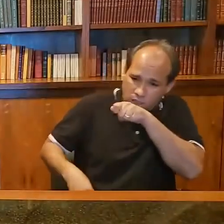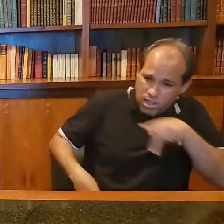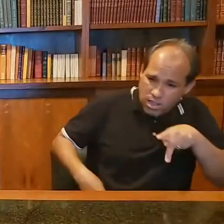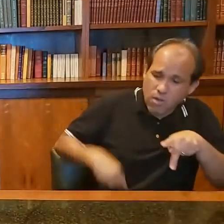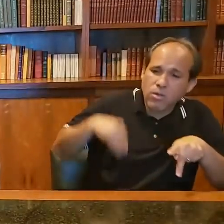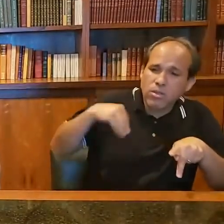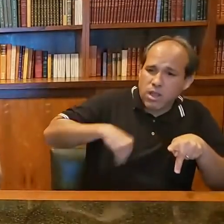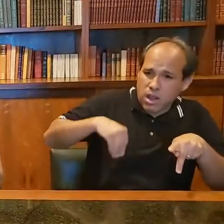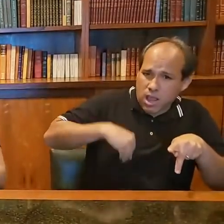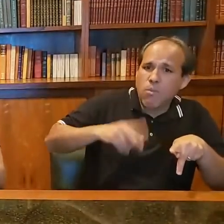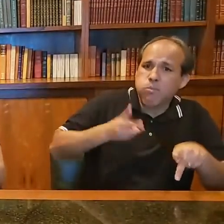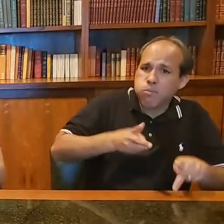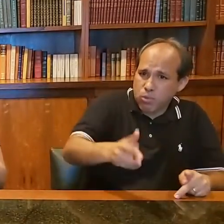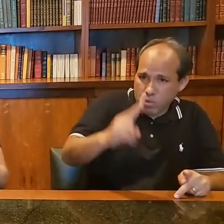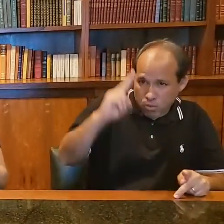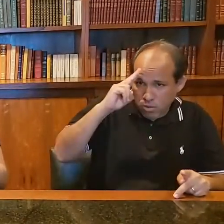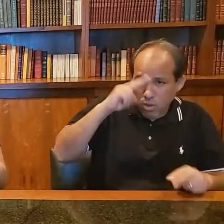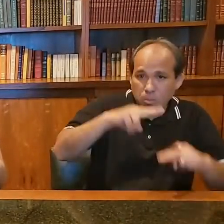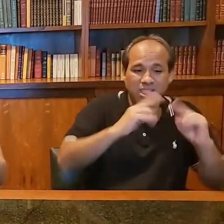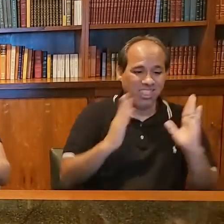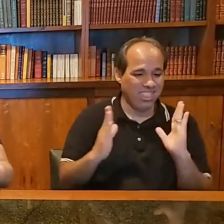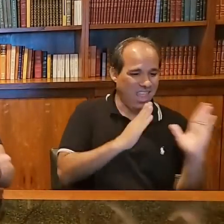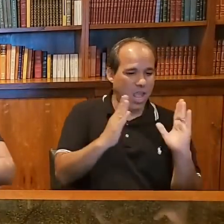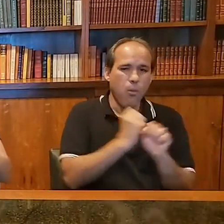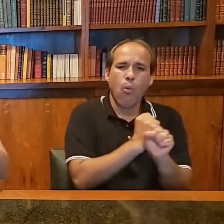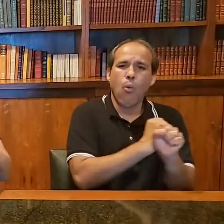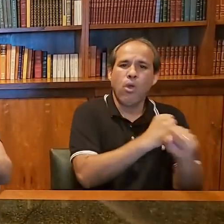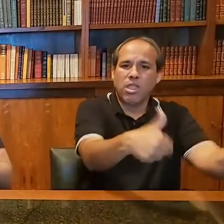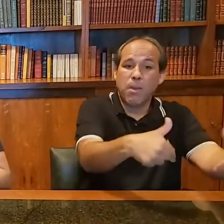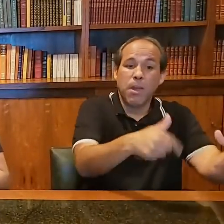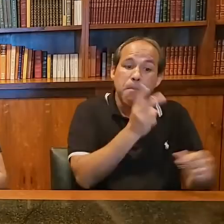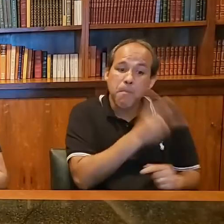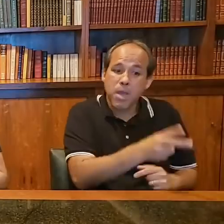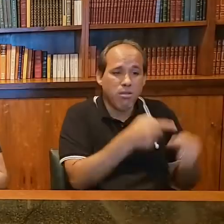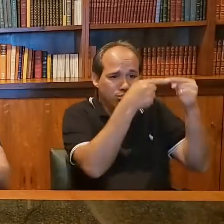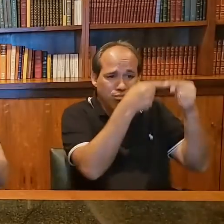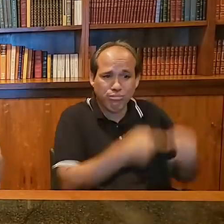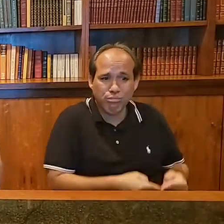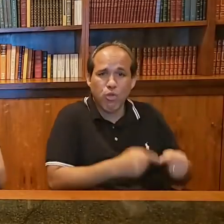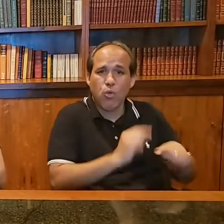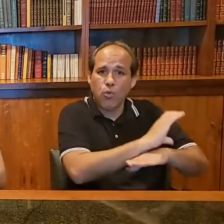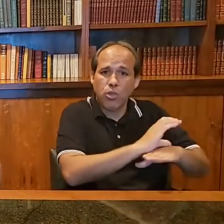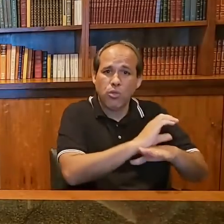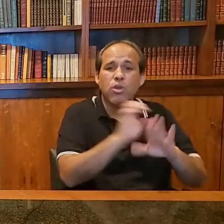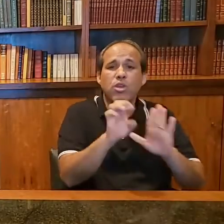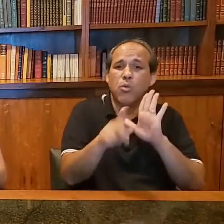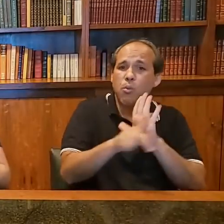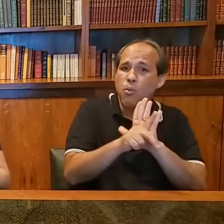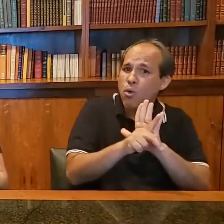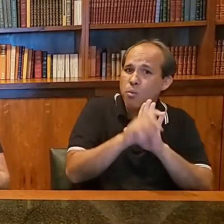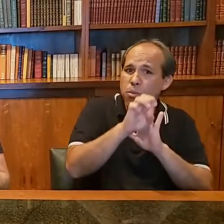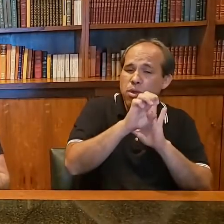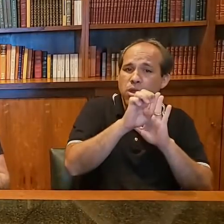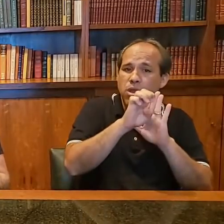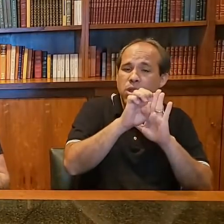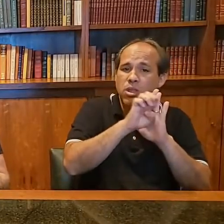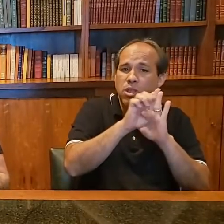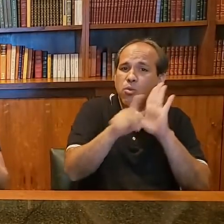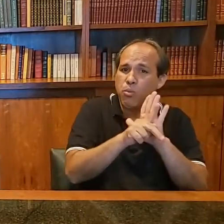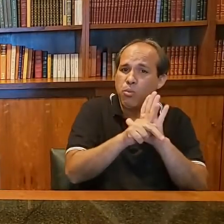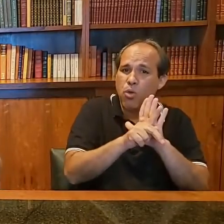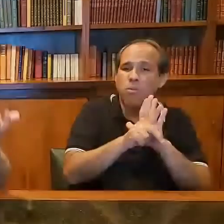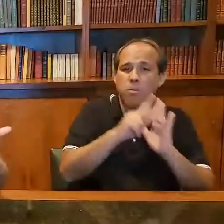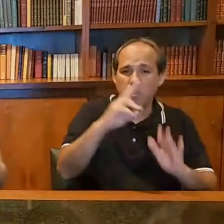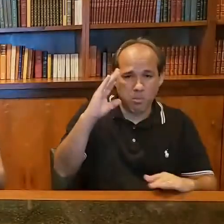remunerada proporcional ao tempo de serviço. Assim dizia a Constituição, os estatutos militares e a lei.